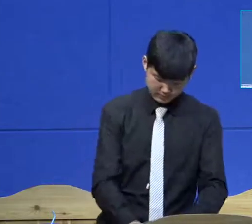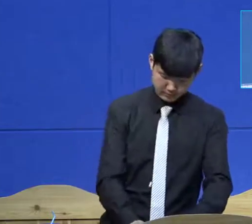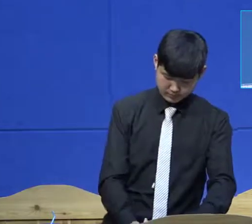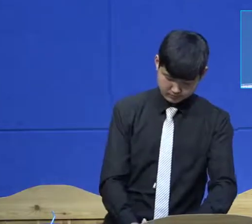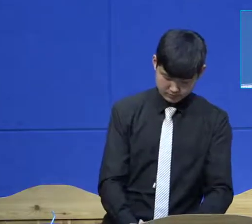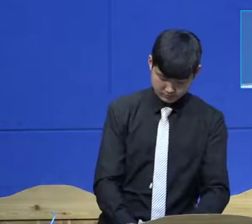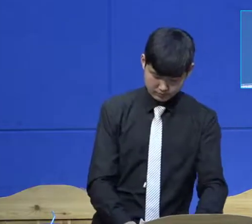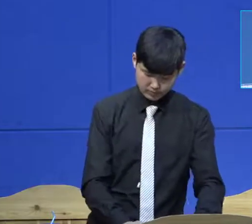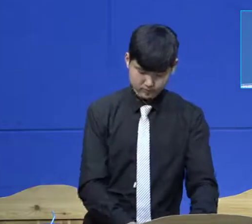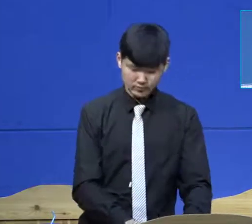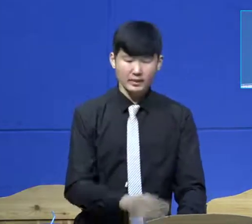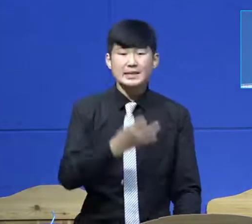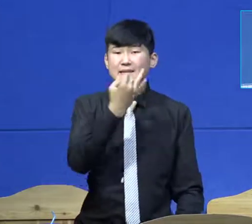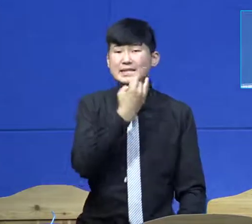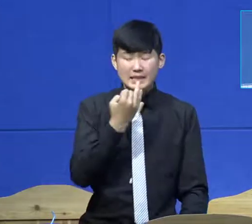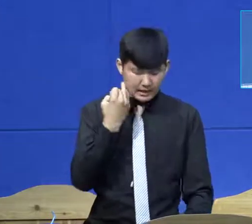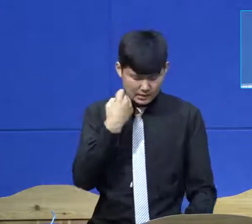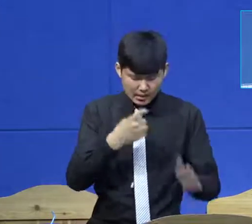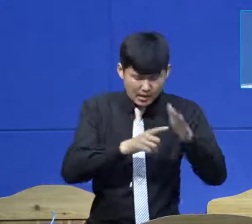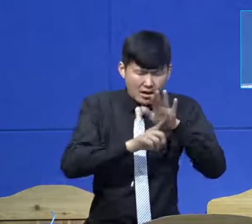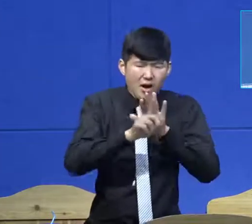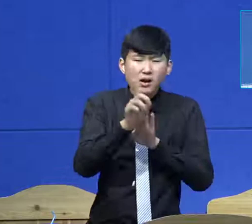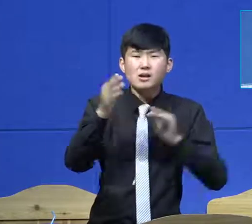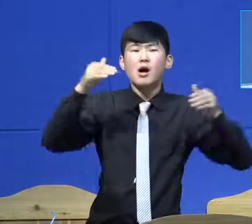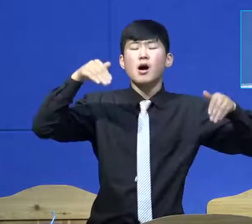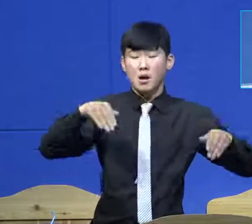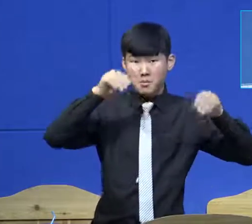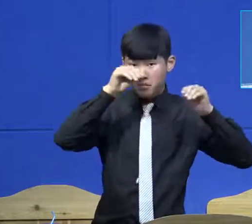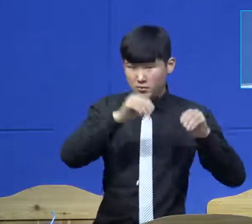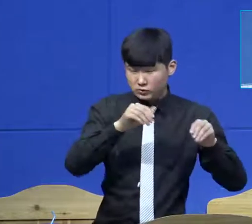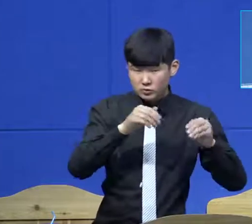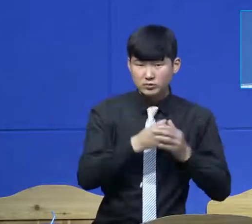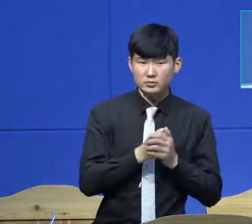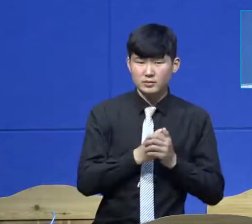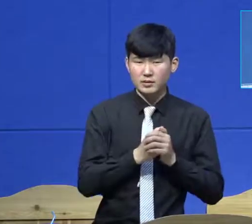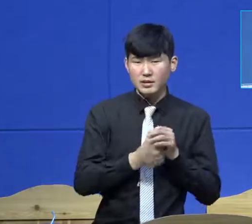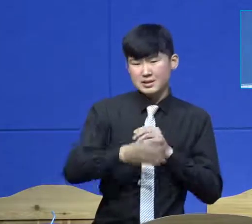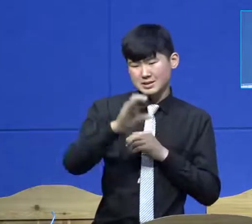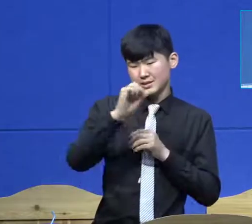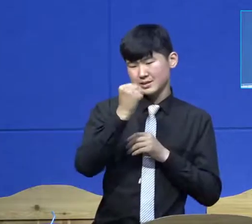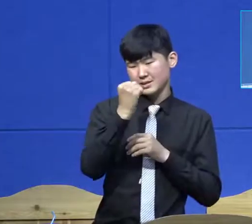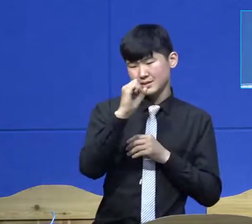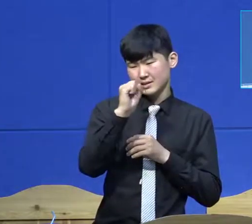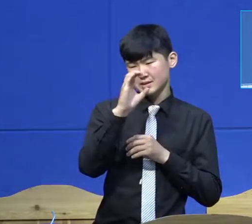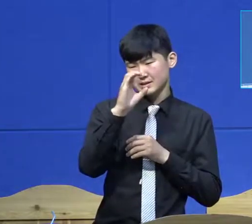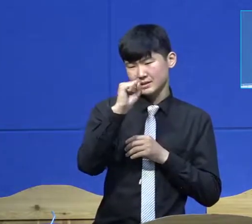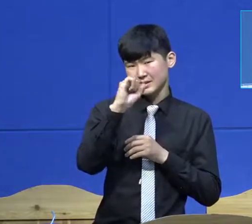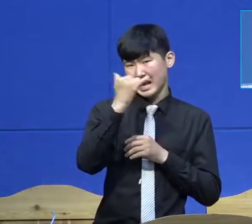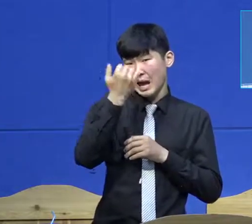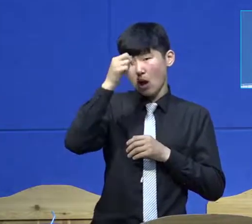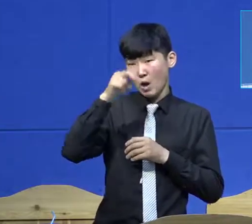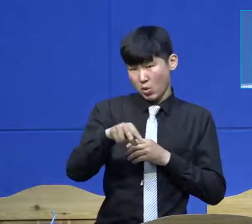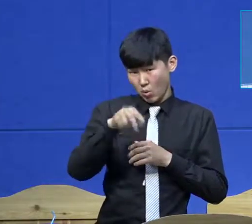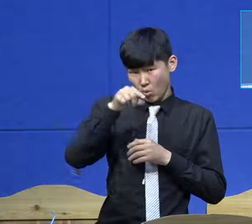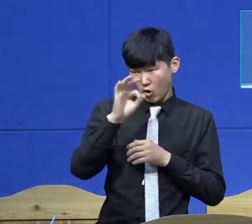Израилийн анхны хаан болох Саулын төрсөн Биньямин авгийн